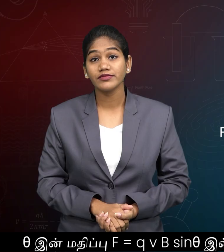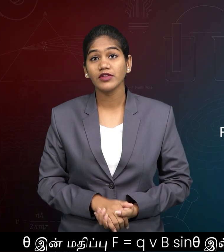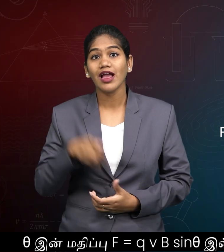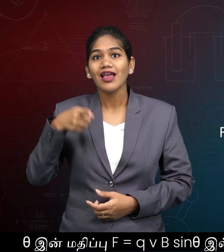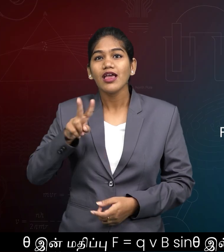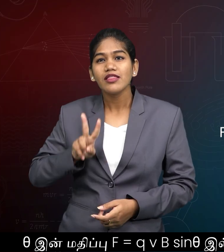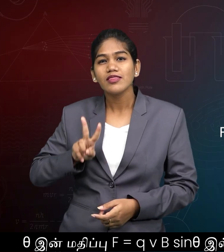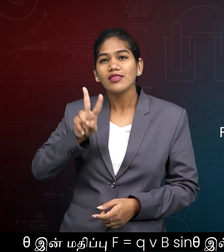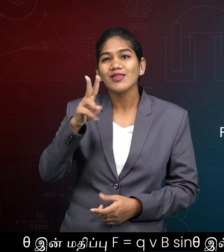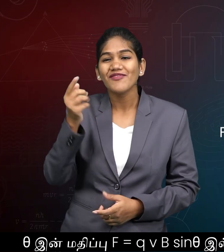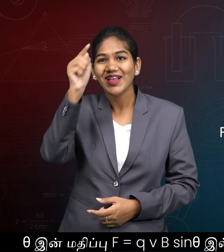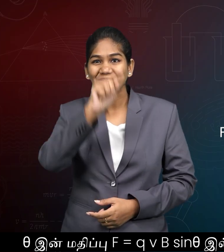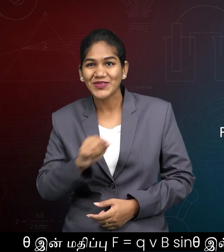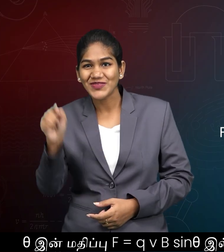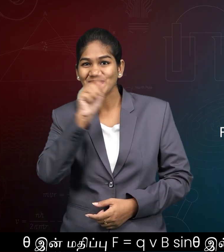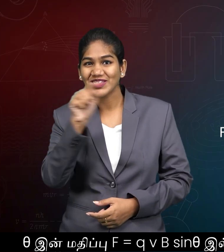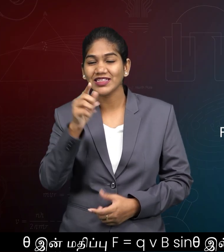தீட்டாவின் மதிப்பு F ஈடு